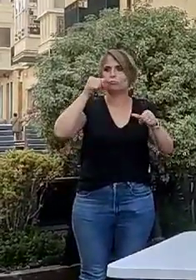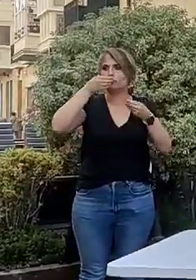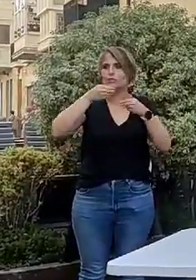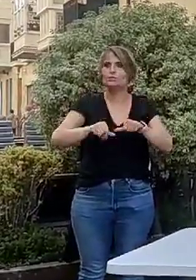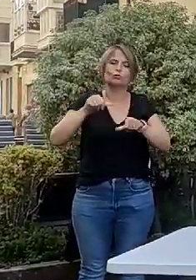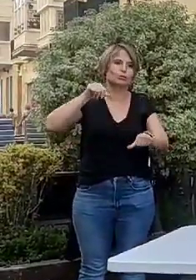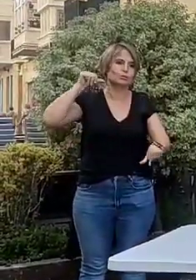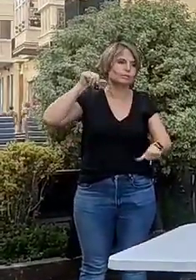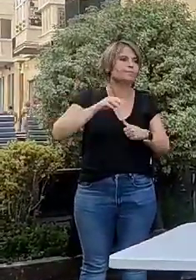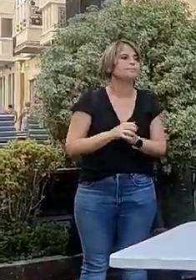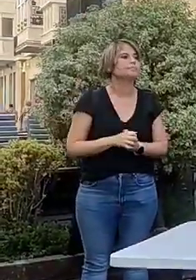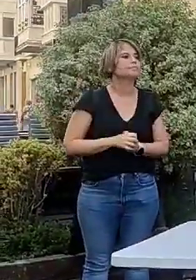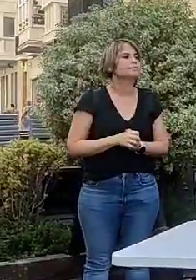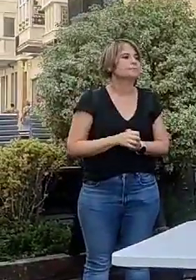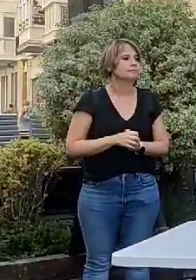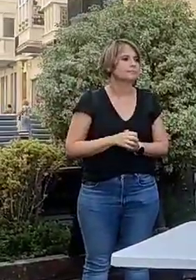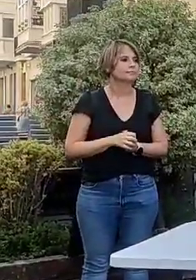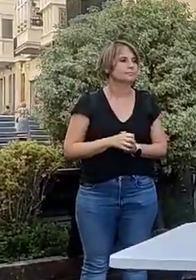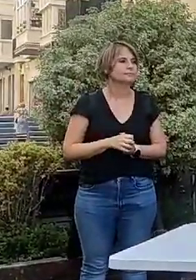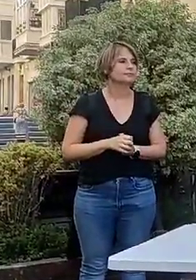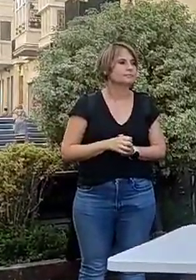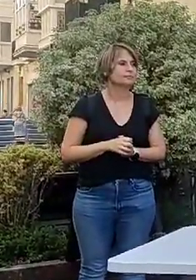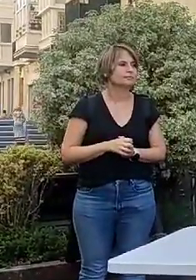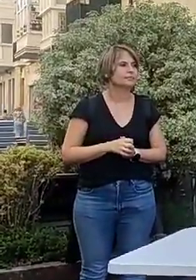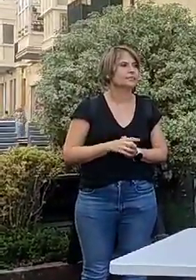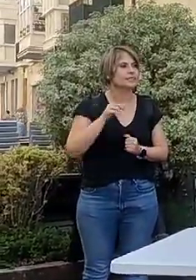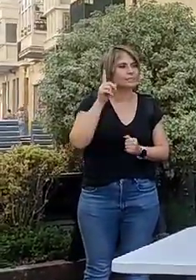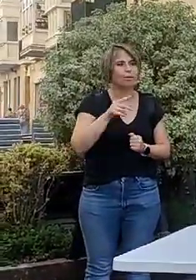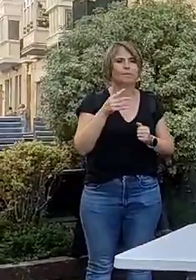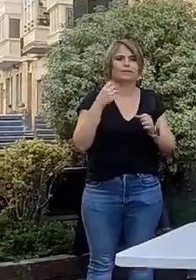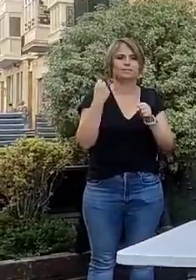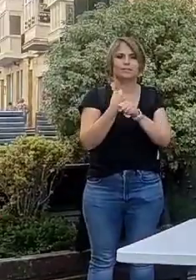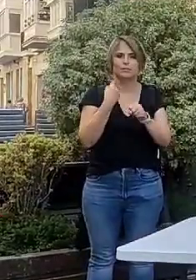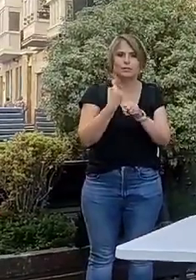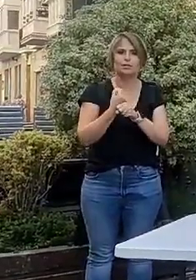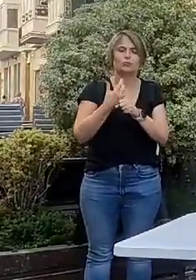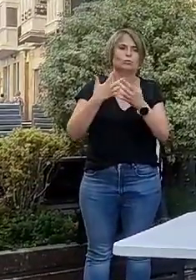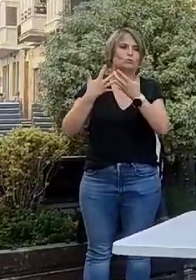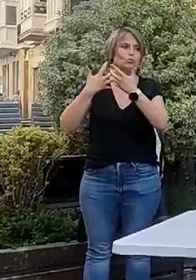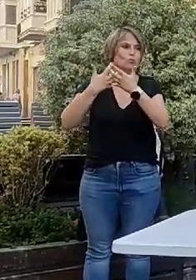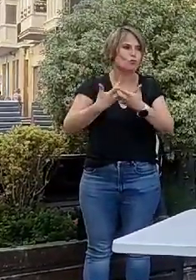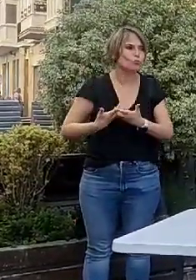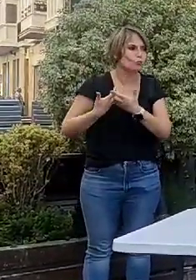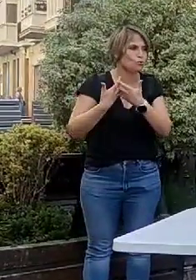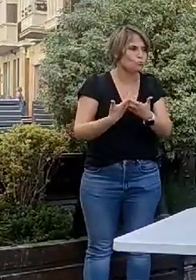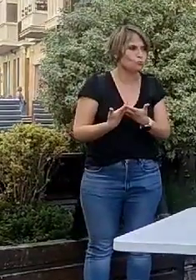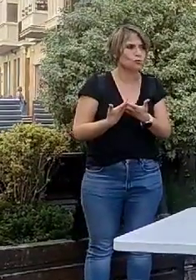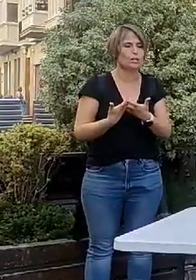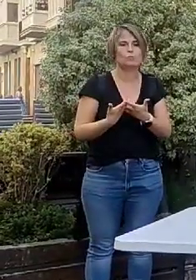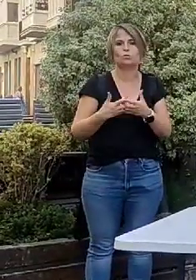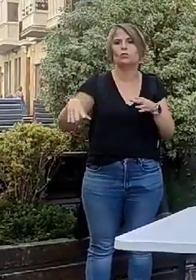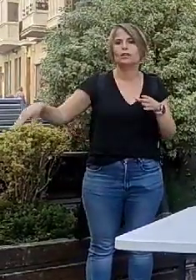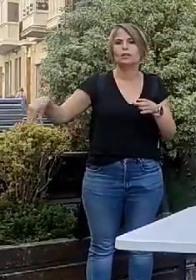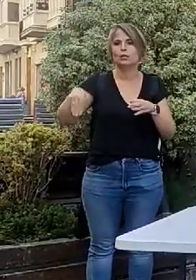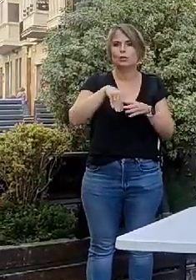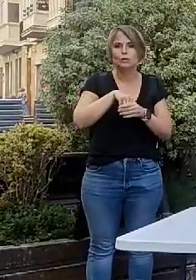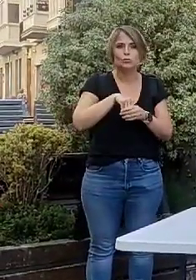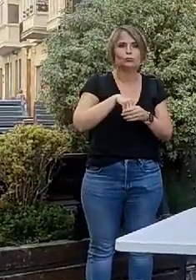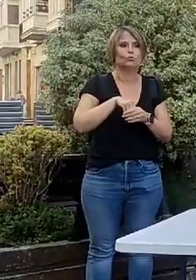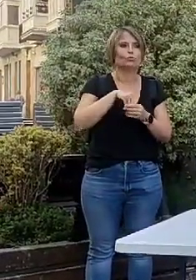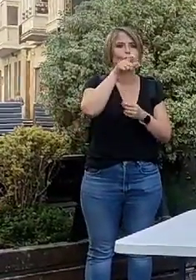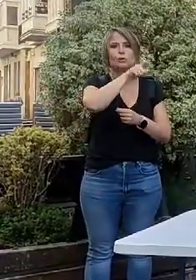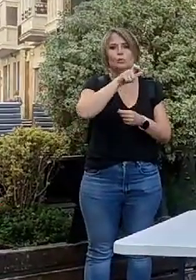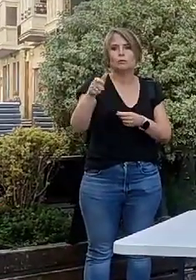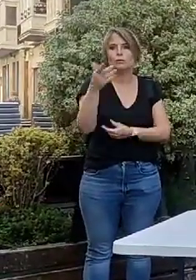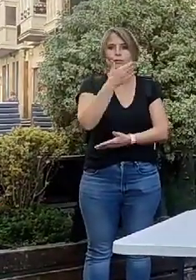Y también luchamos y trabajamos para la plena inclusión de las personas